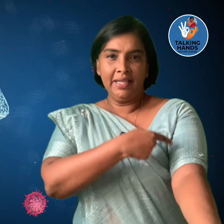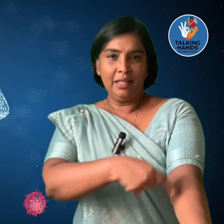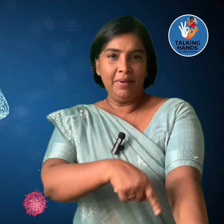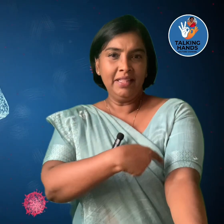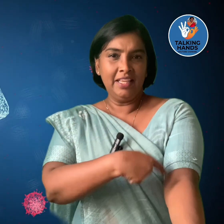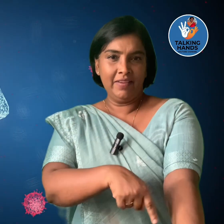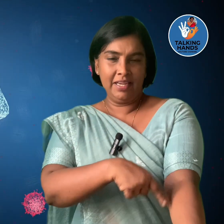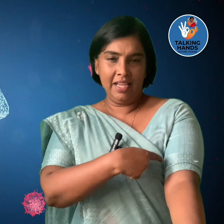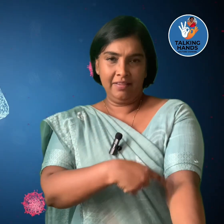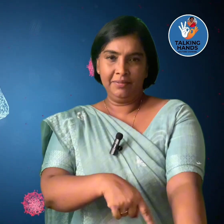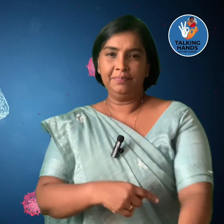තමයි දියවැඩියාව.